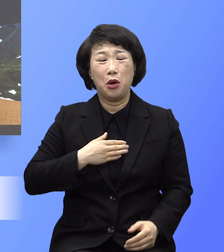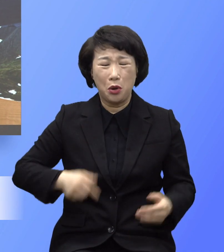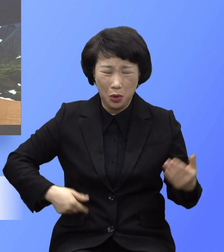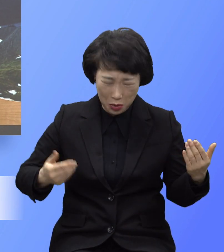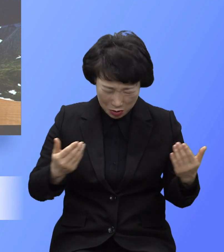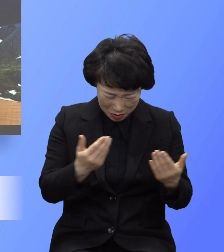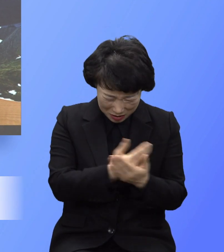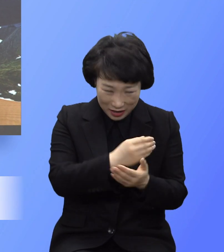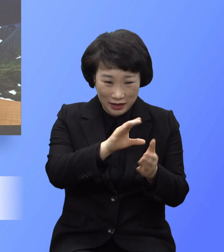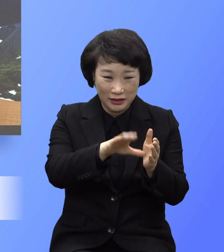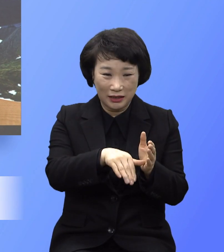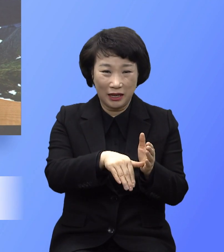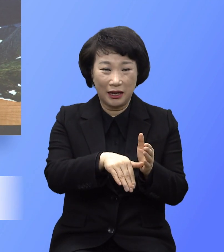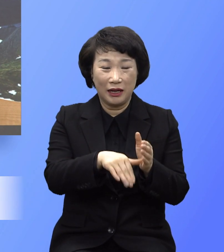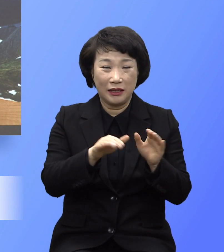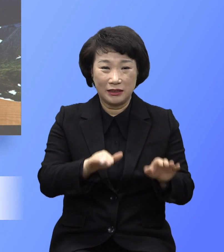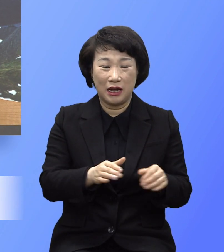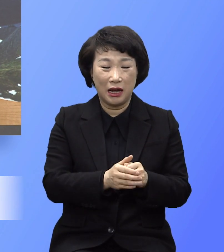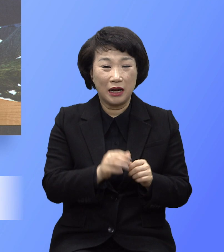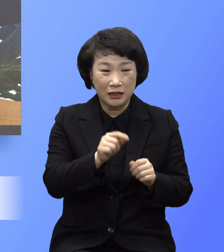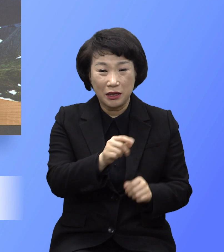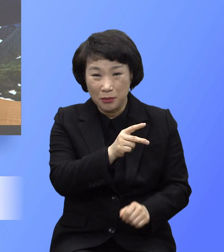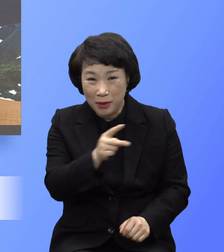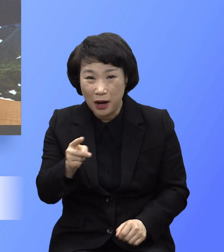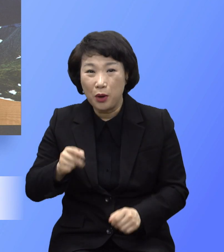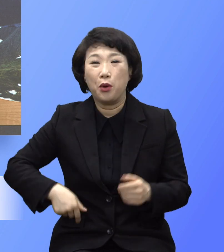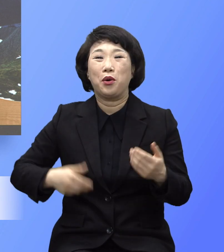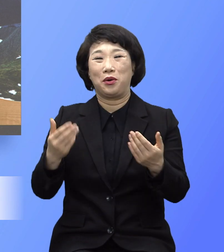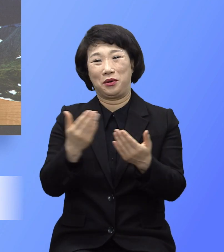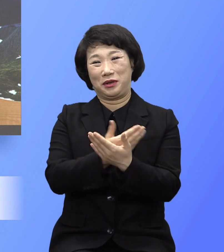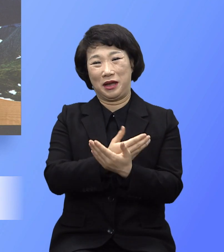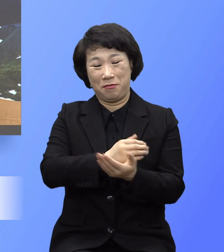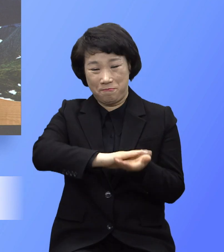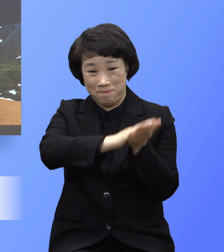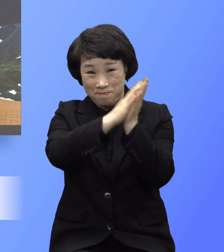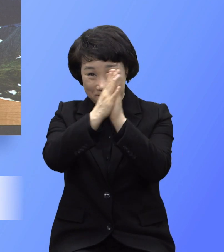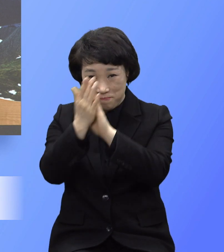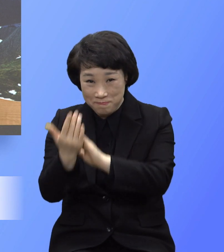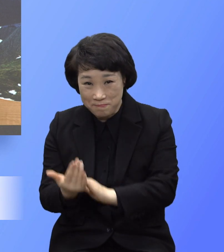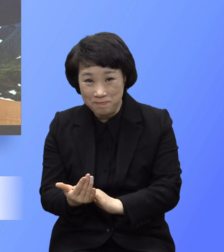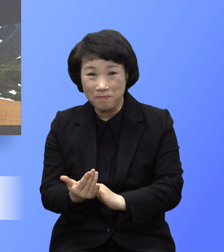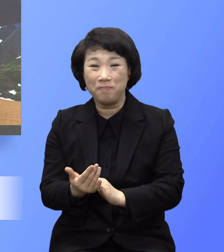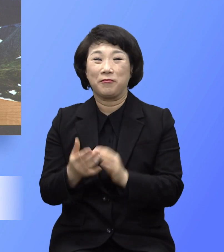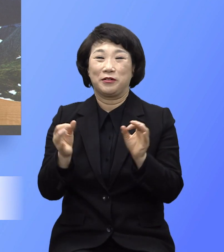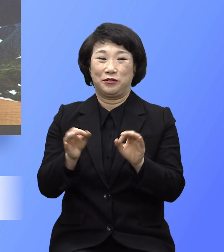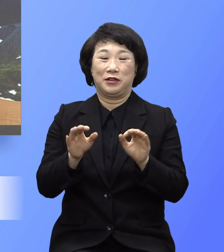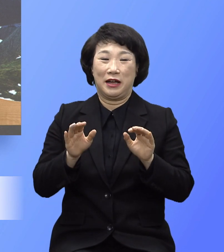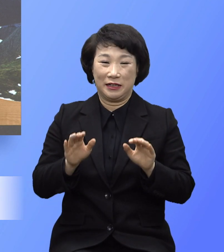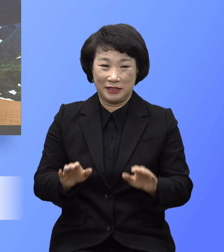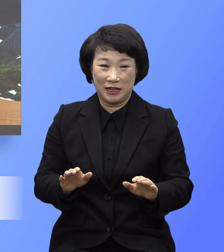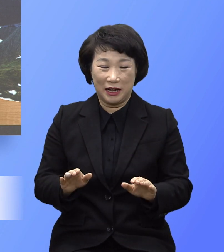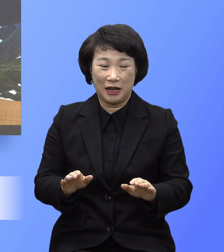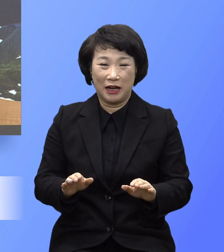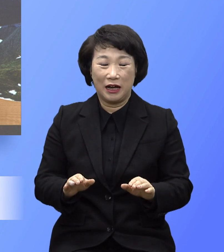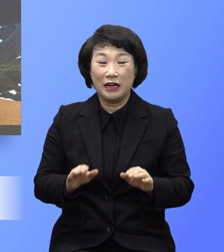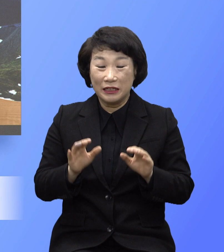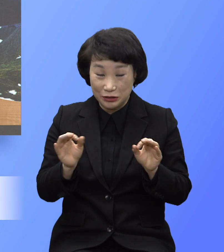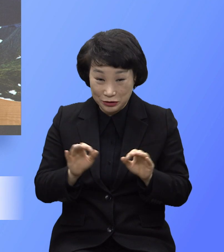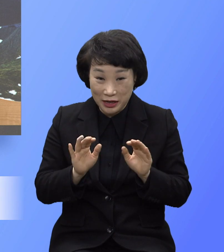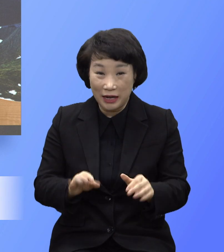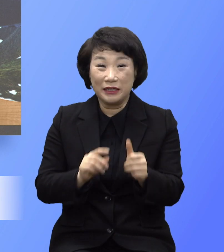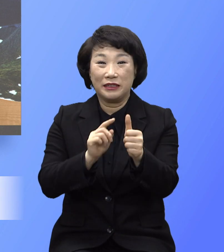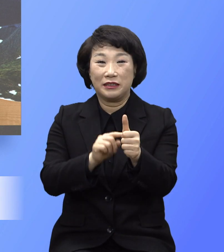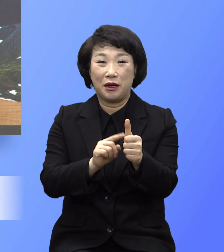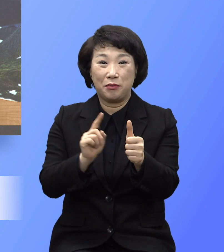회개할 때, 그는 바로 회개로의 전환점이 이루어지는 순간, 그 순간에